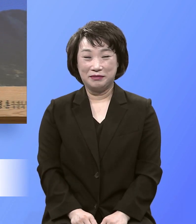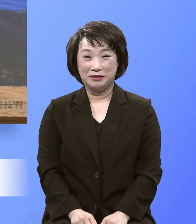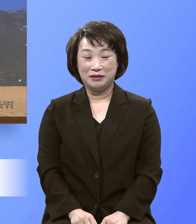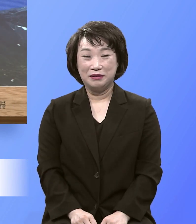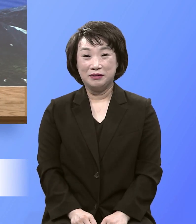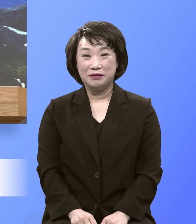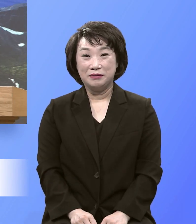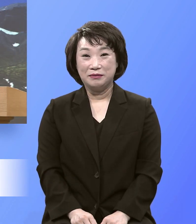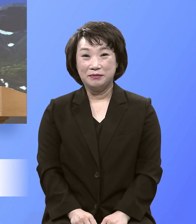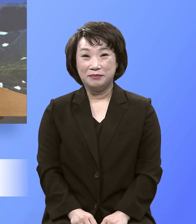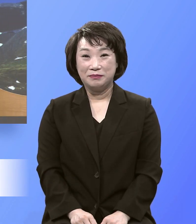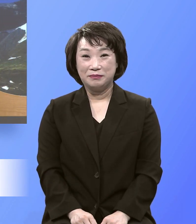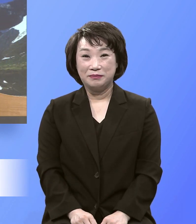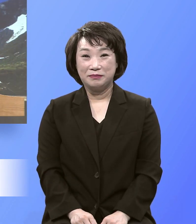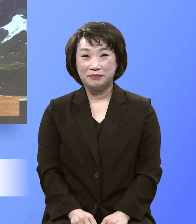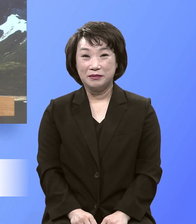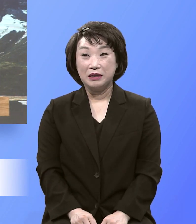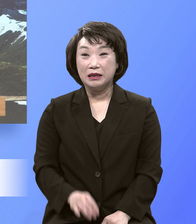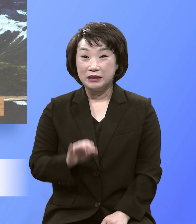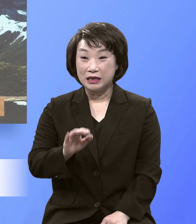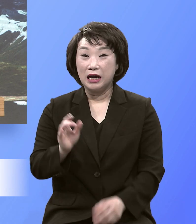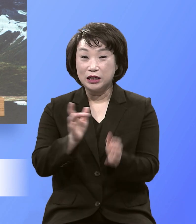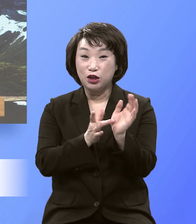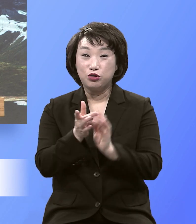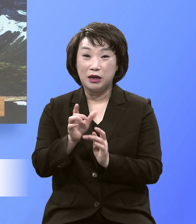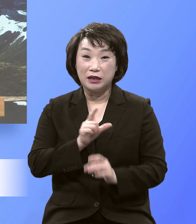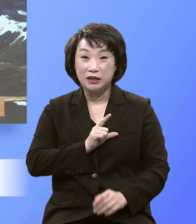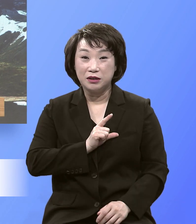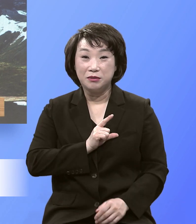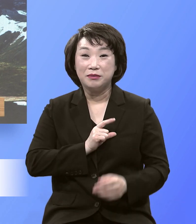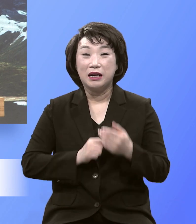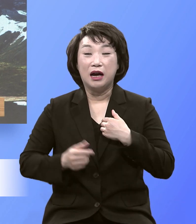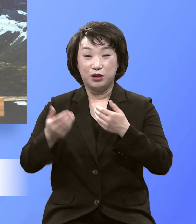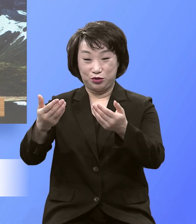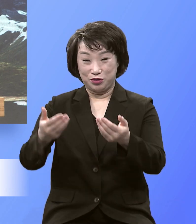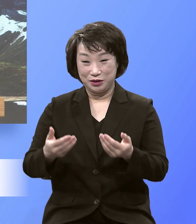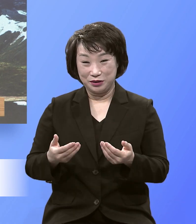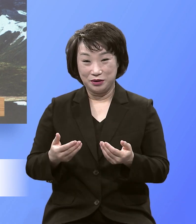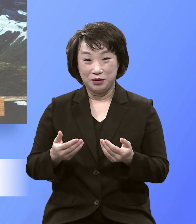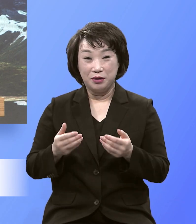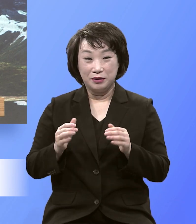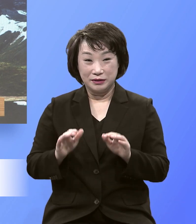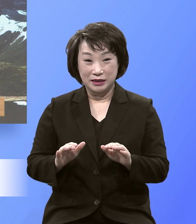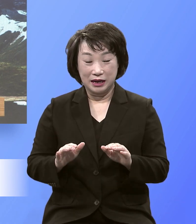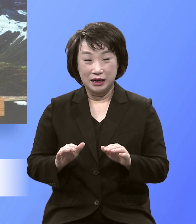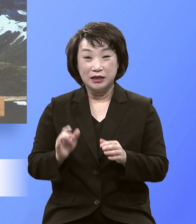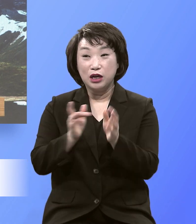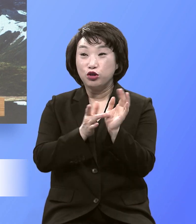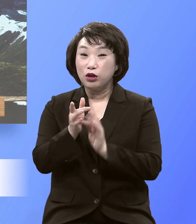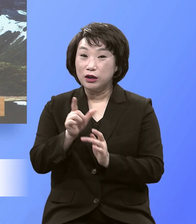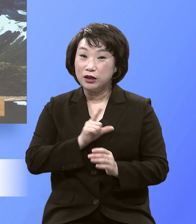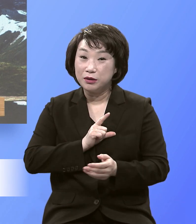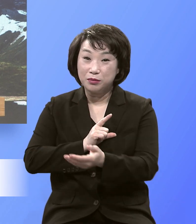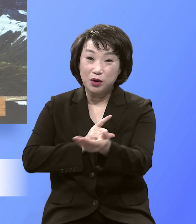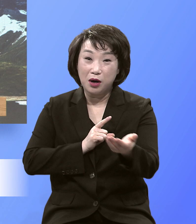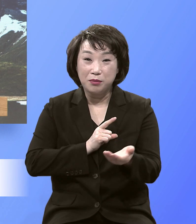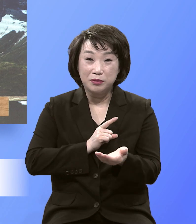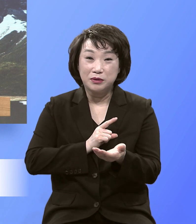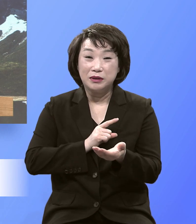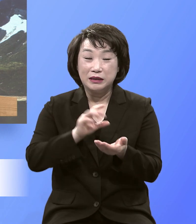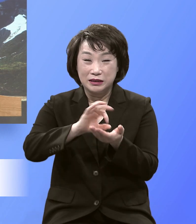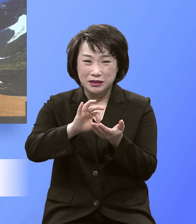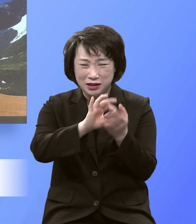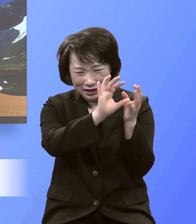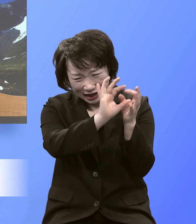라고 하는 거. 그래서 예수 이름을 내게 주셨으니 예수 이름을